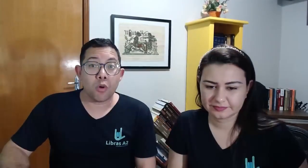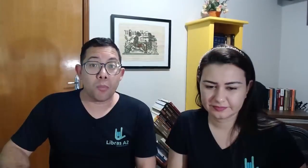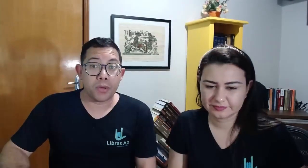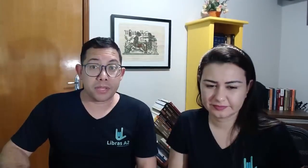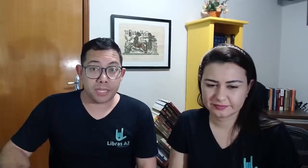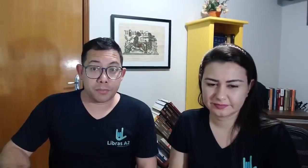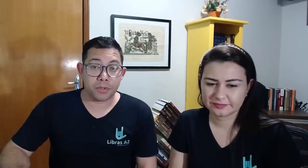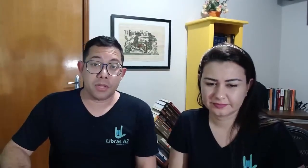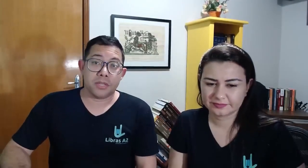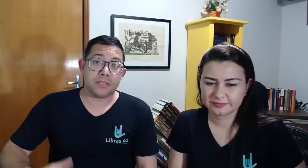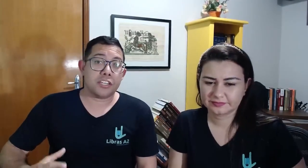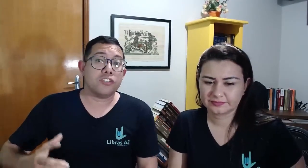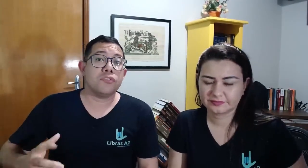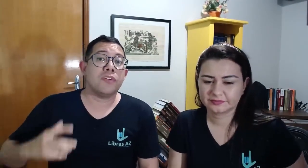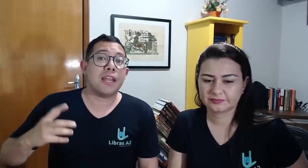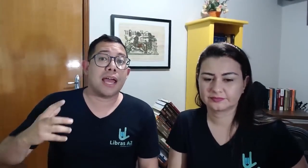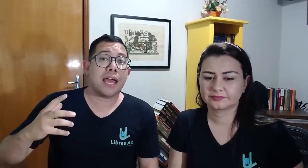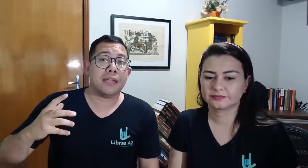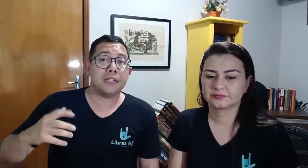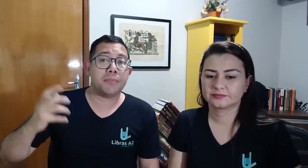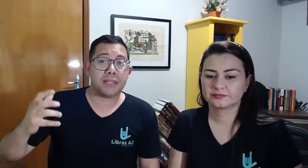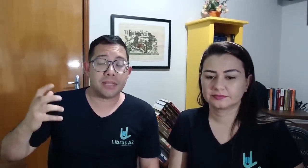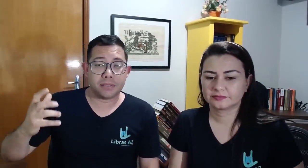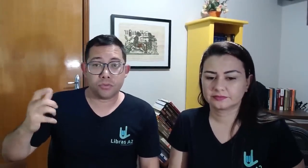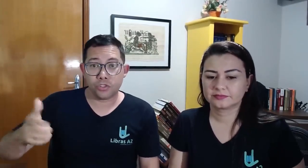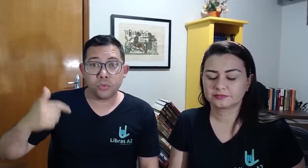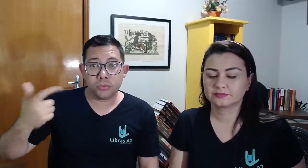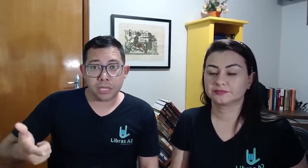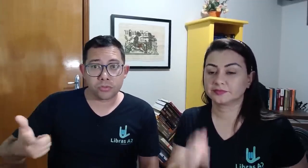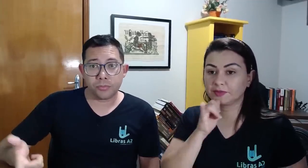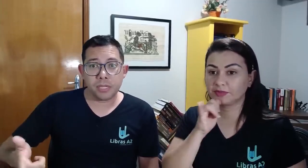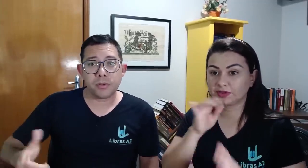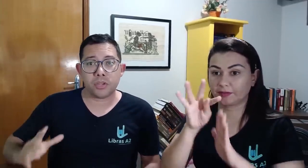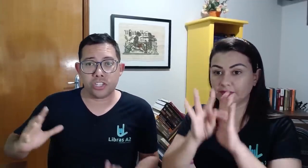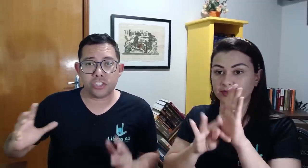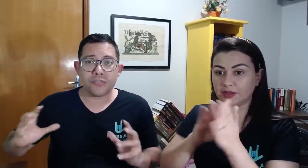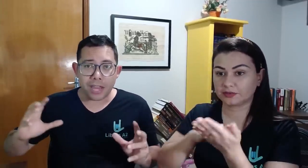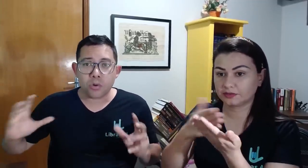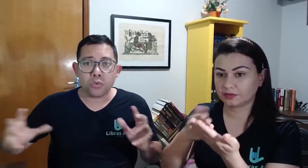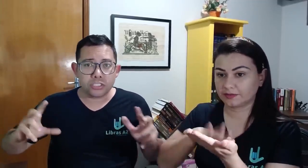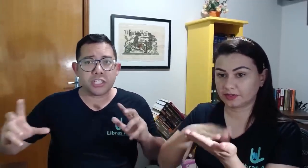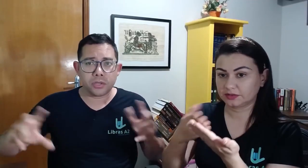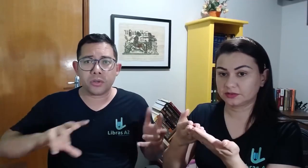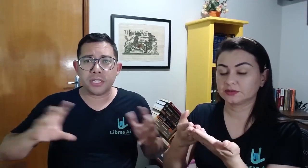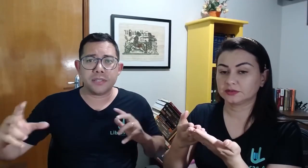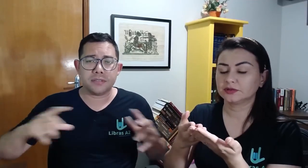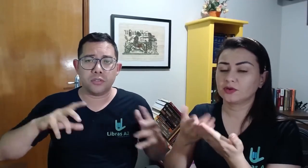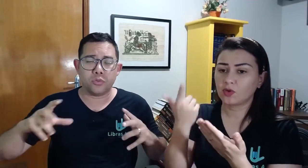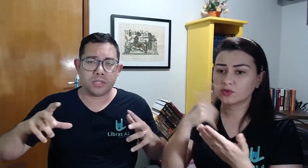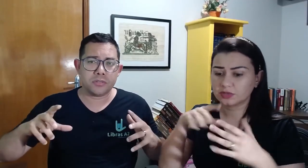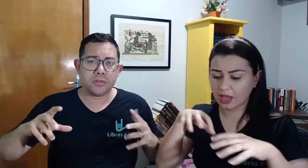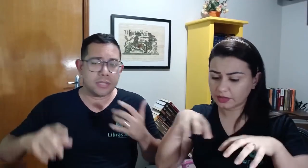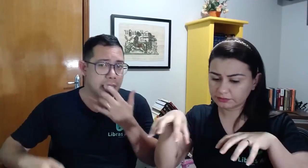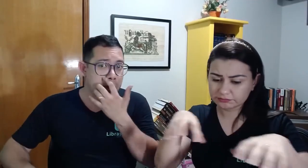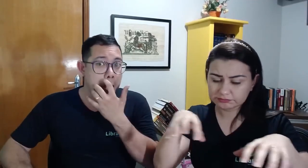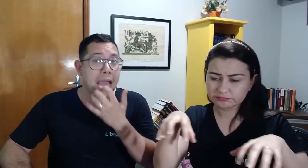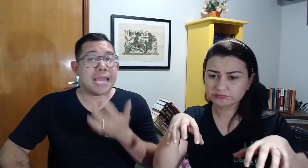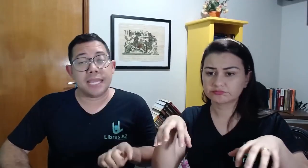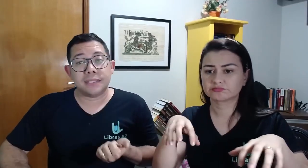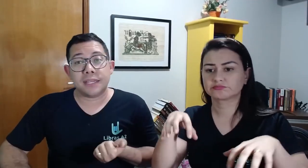Igual, por exemplo, se a gente for falar a interpretação de um texto bíblico, a gente vai conseguir organizando isso, né? Aí entra a